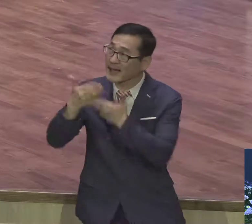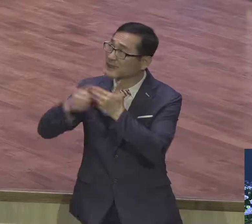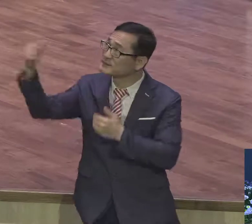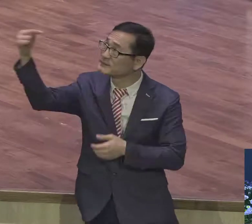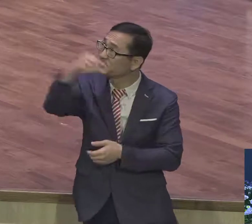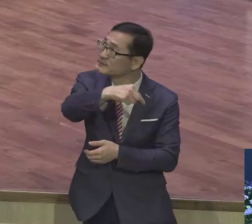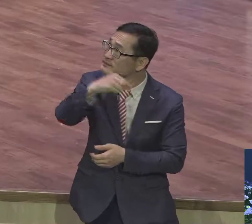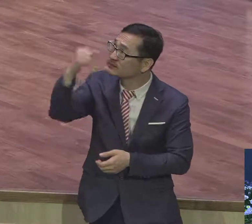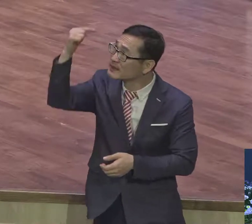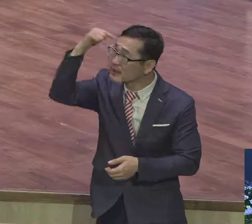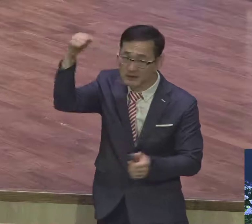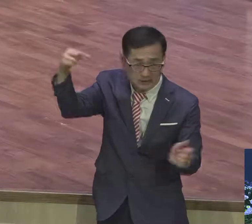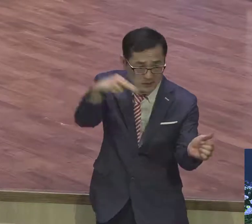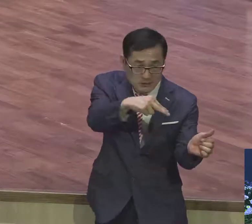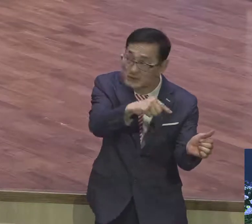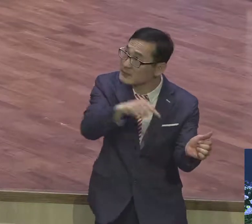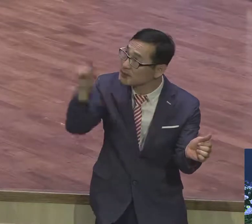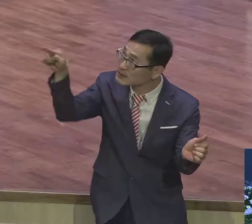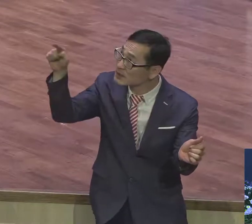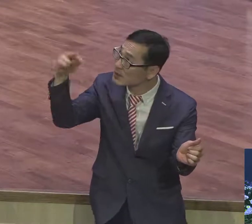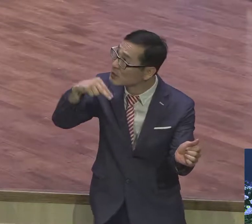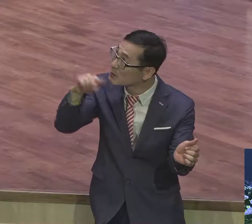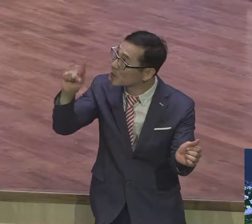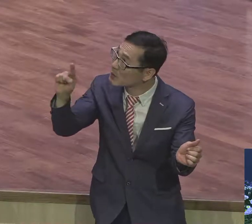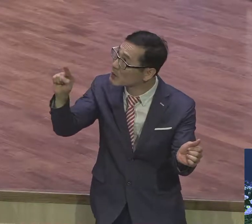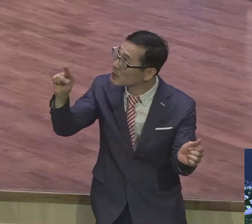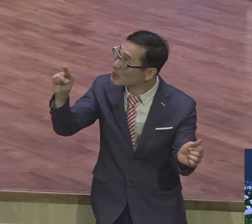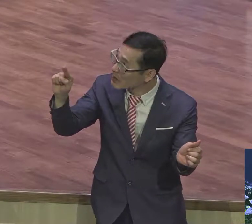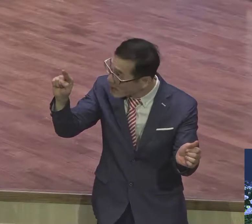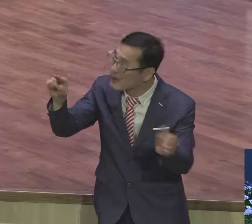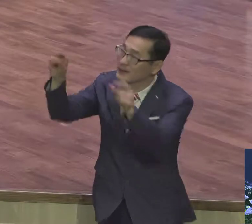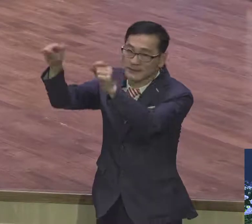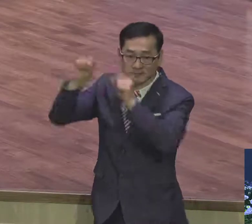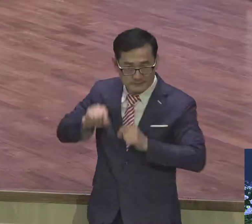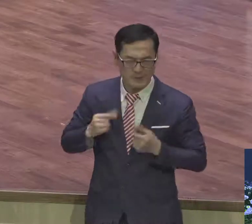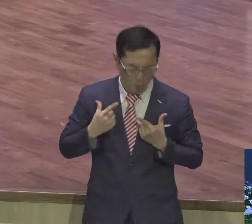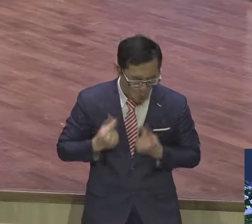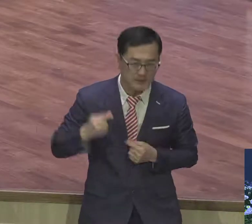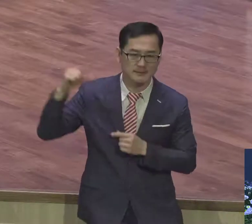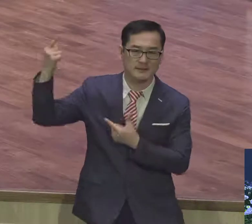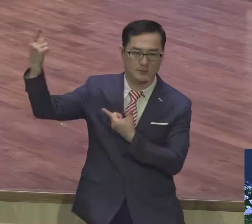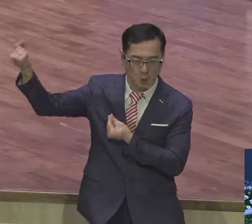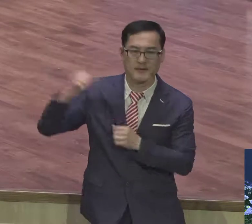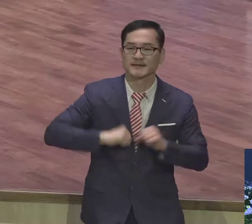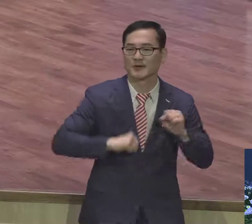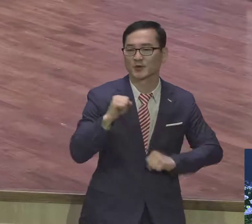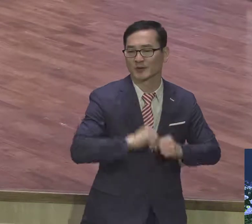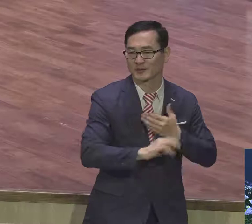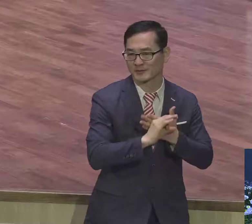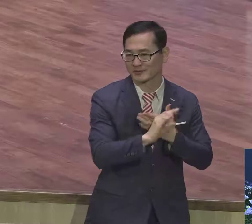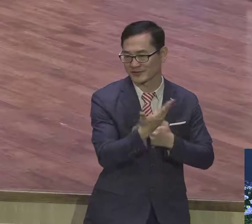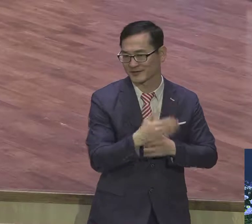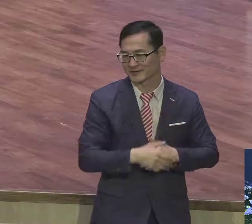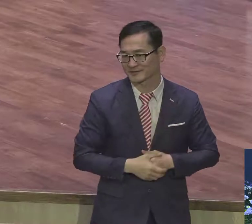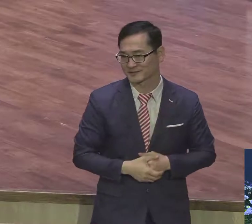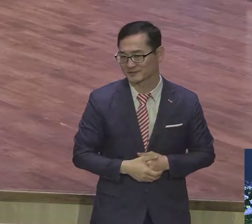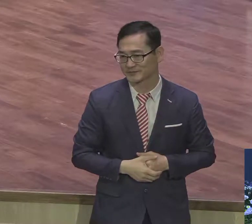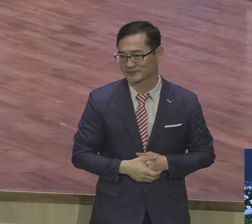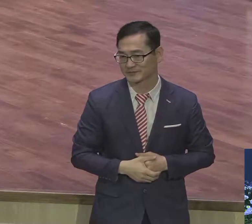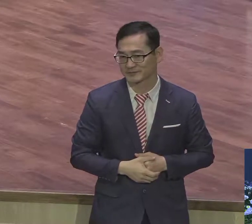결정해요 우리의 행동은 하나님은 어떻게 하시는 거야 우리 생각과 삶의 기준은 한마디로 뭐요